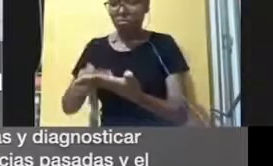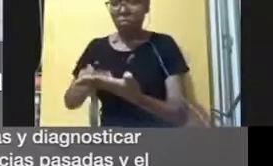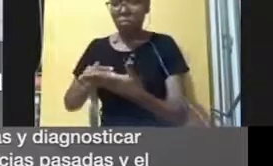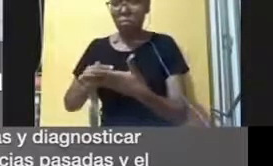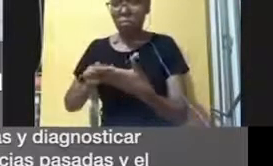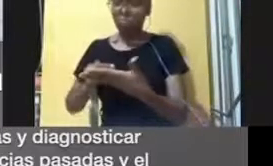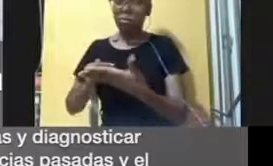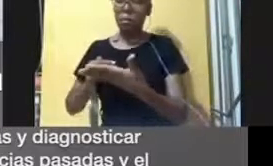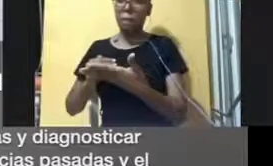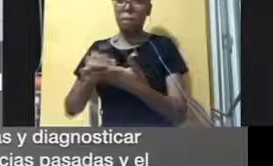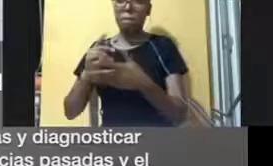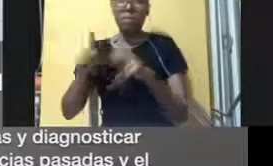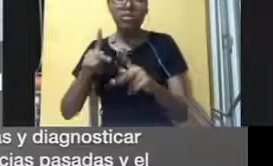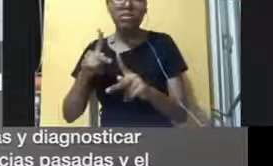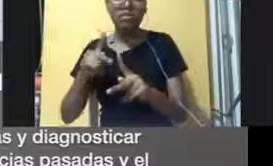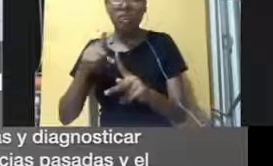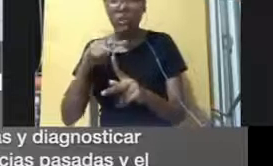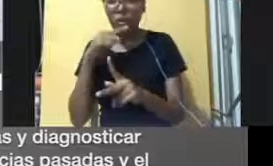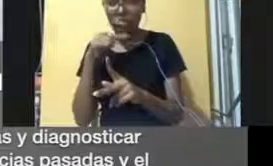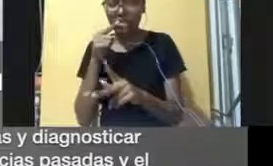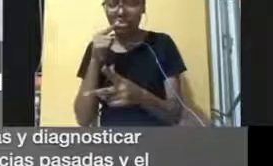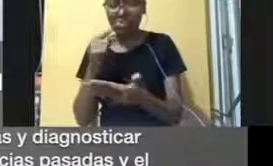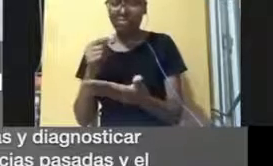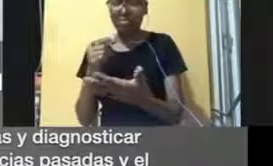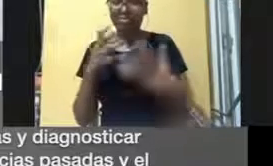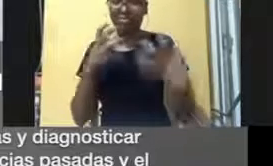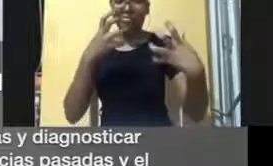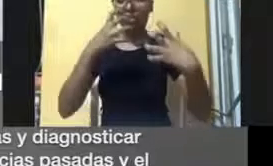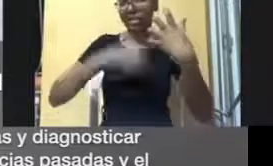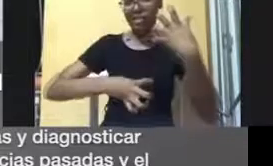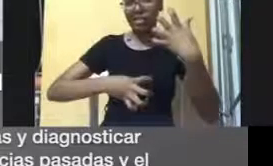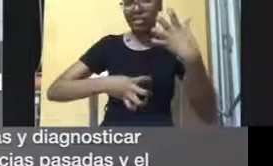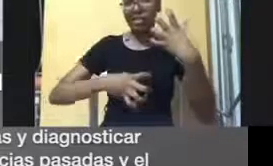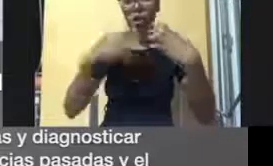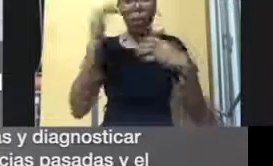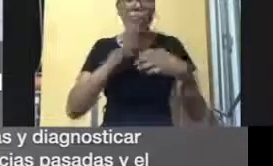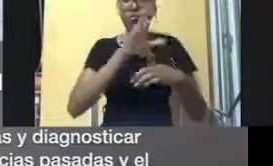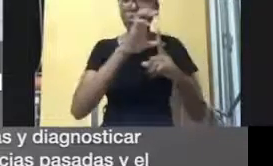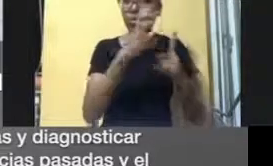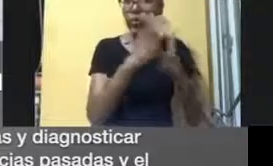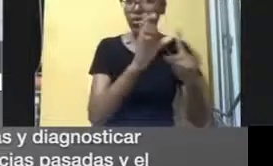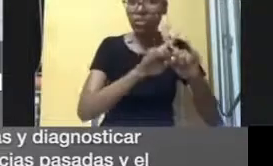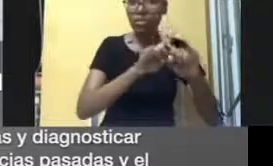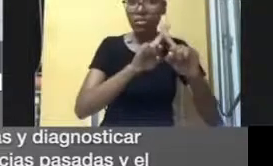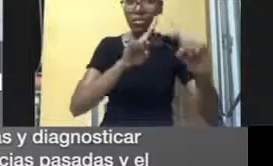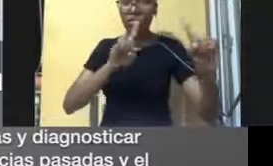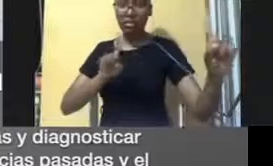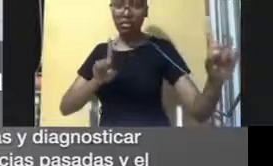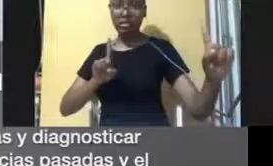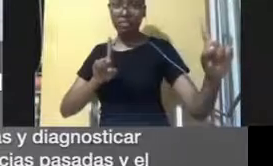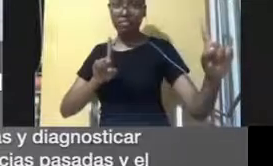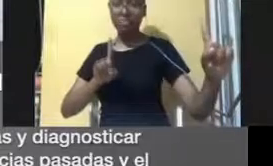su cultura, por su manera de expresar, a veces por un intérprete que no